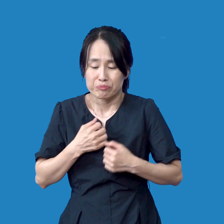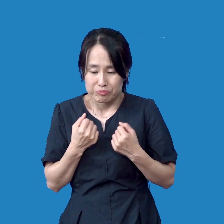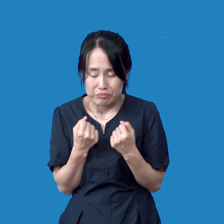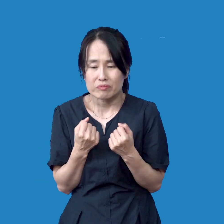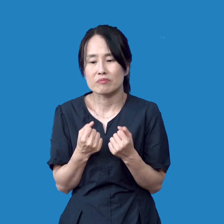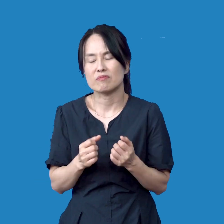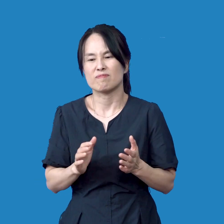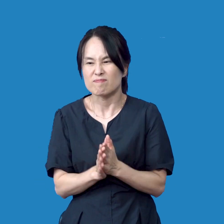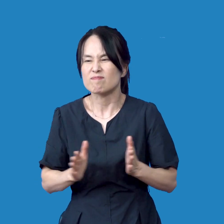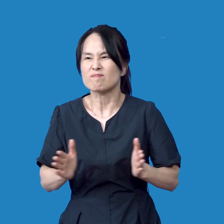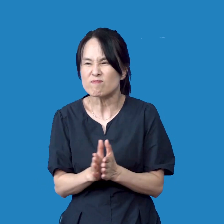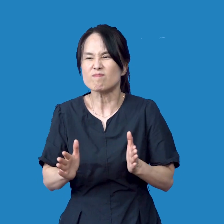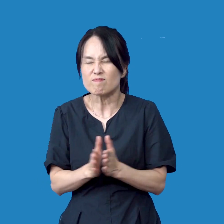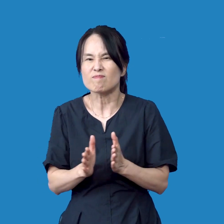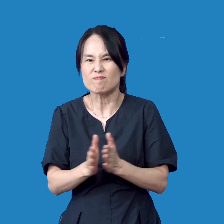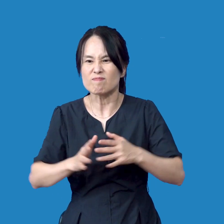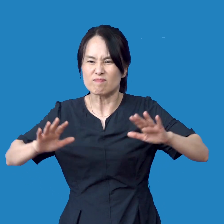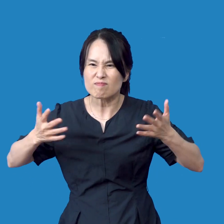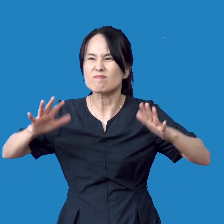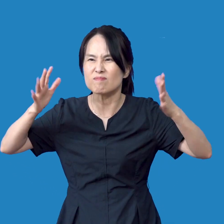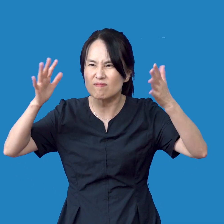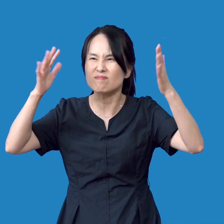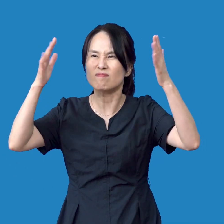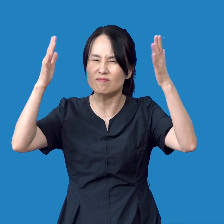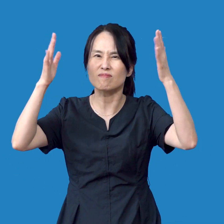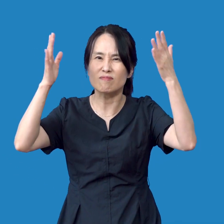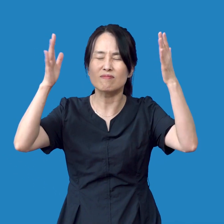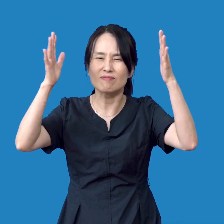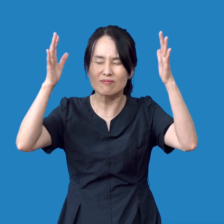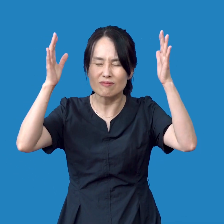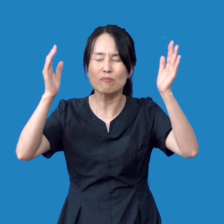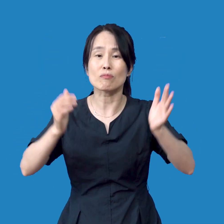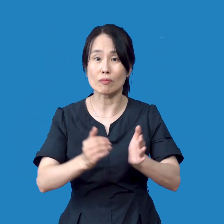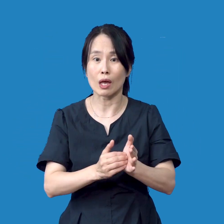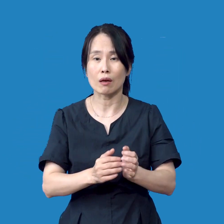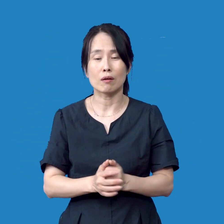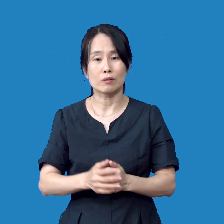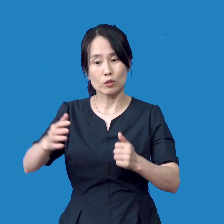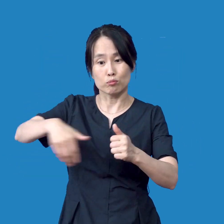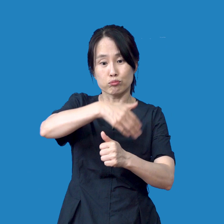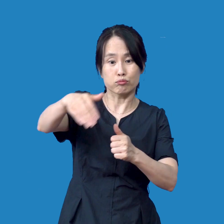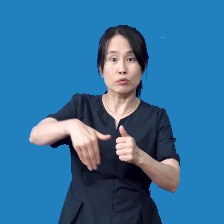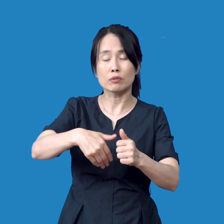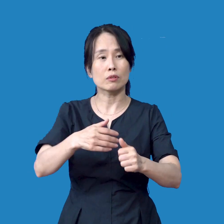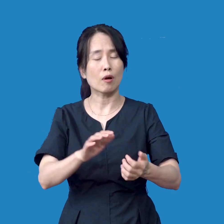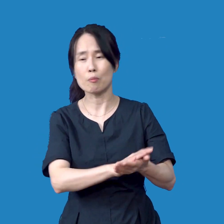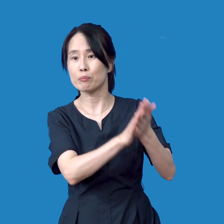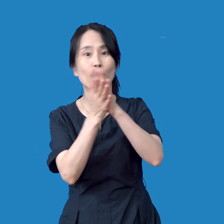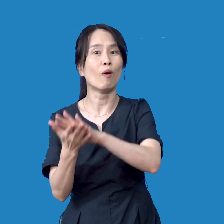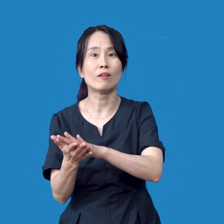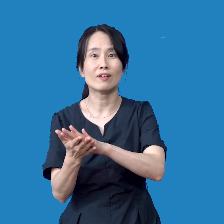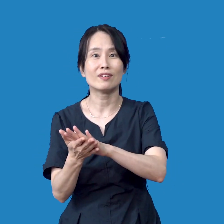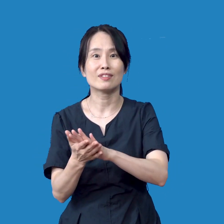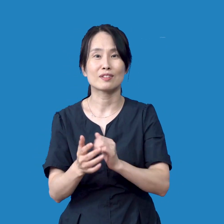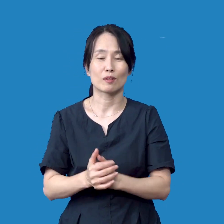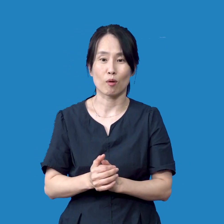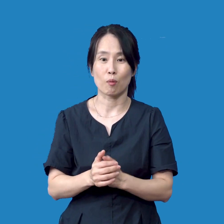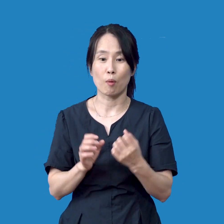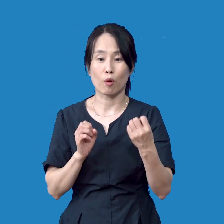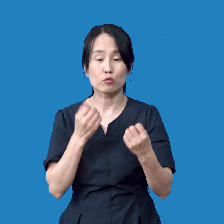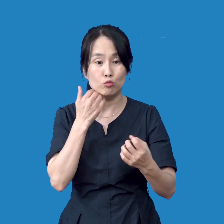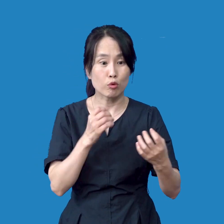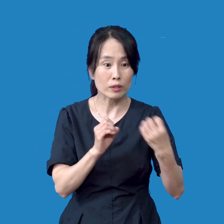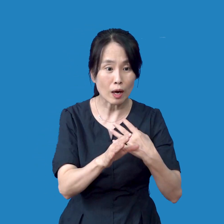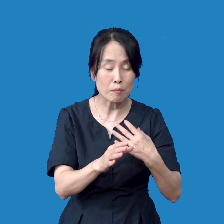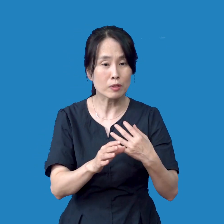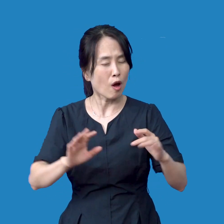힘을 다해서 열광적으로 박수를 쳤습니다. 그러니까 분위기가 확 달라졌습니다. 무슨 대답을 할